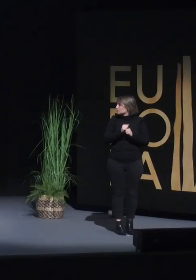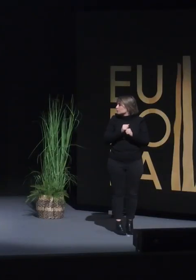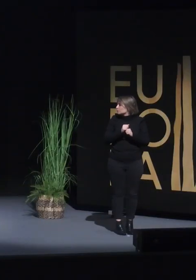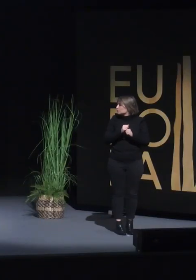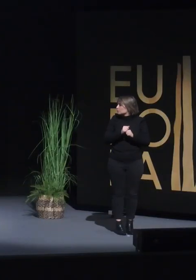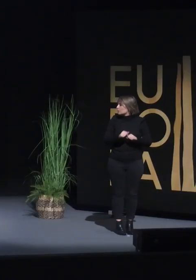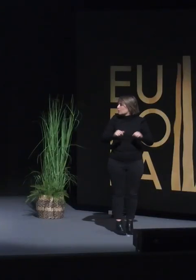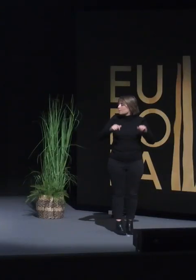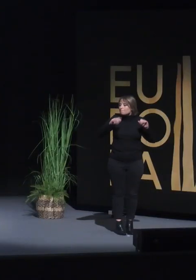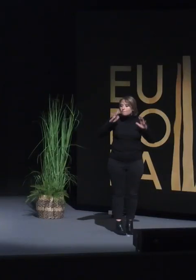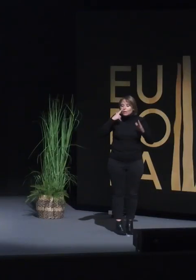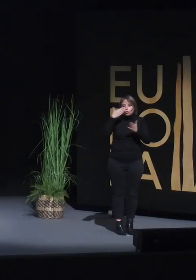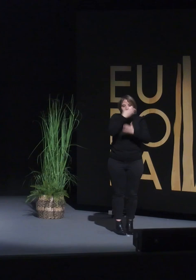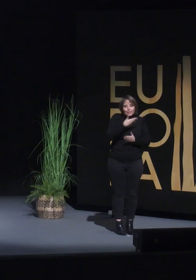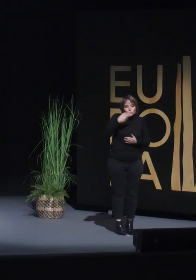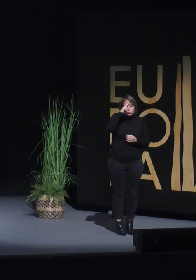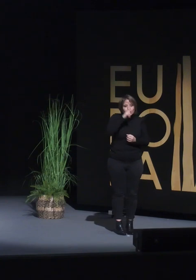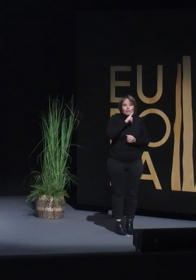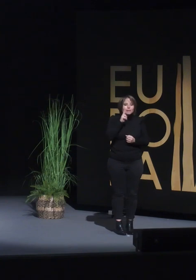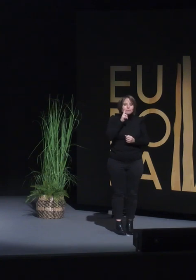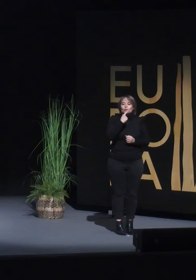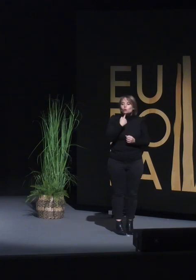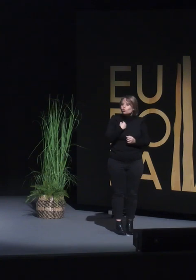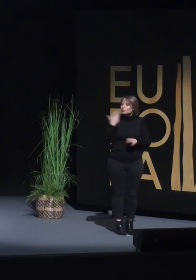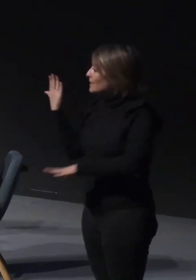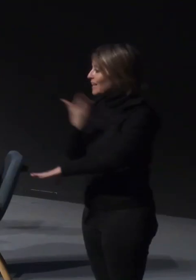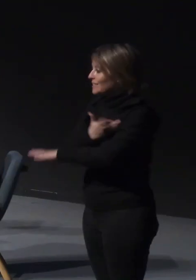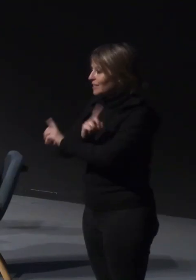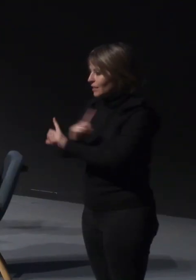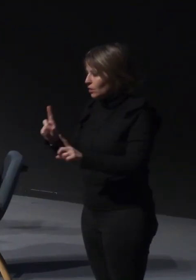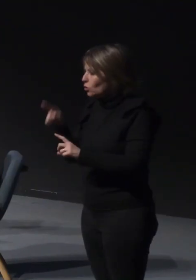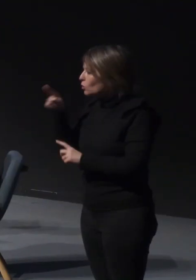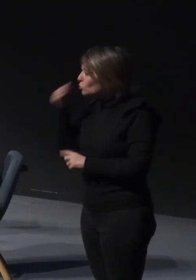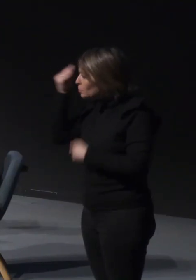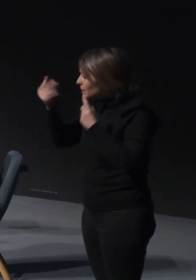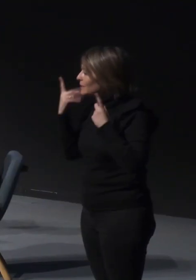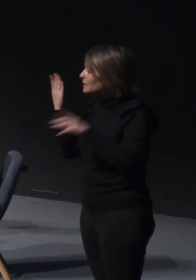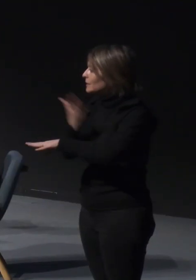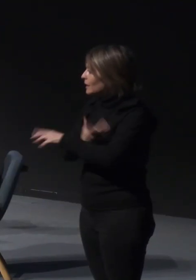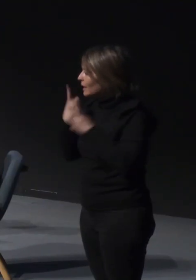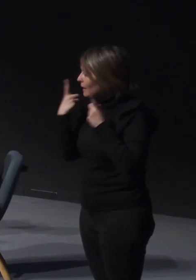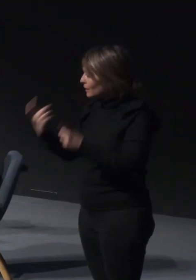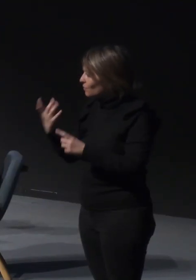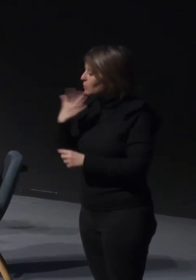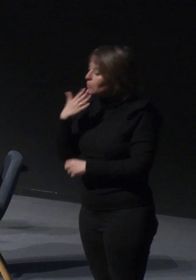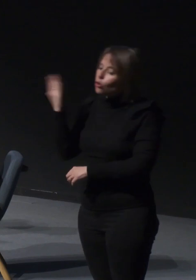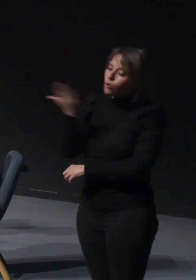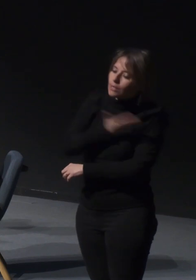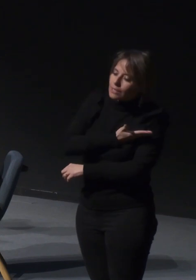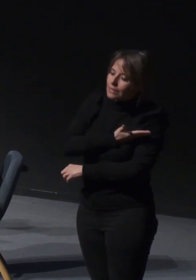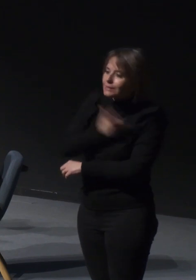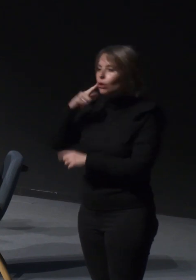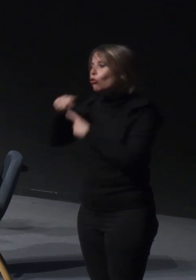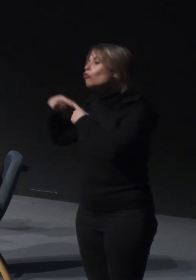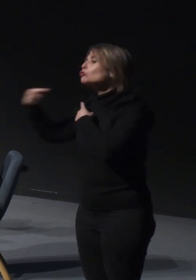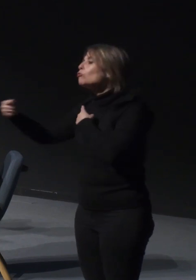Sin embargo, en la escuela de padres nos dicen que no hay que castigar. ¿Tú lo ves necesario? ¿Qué diferencia ves entre el castigo y la